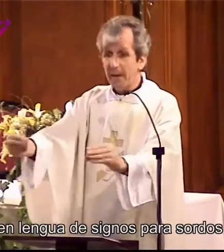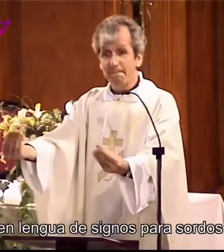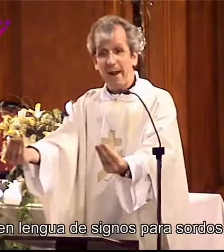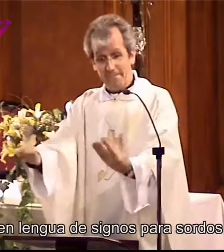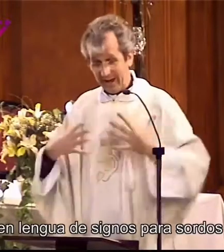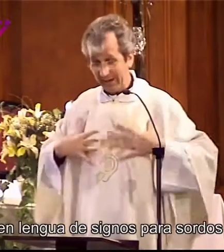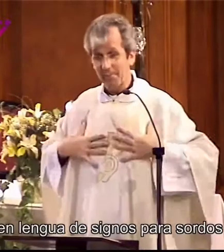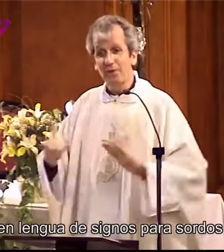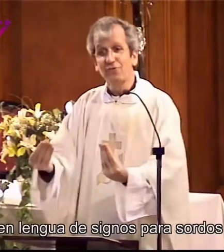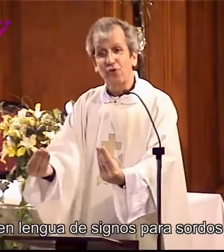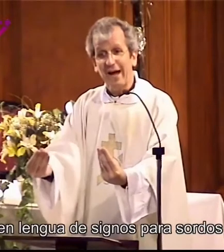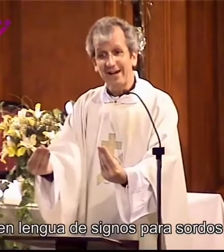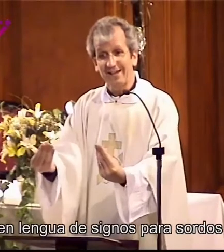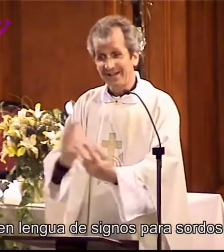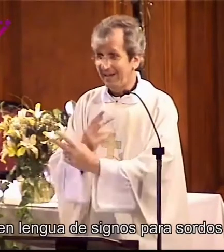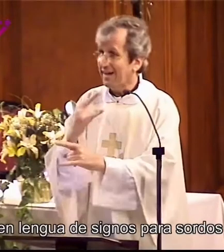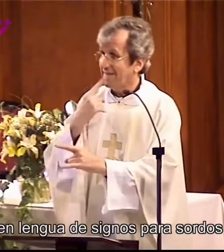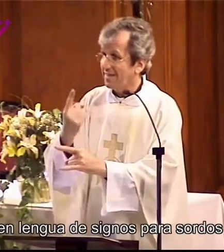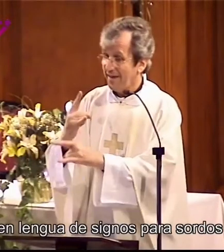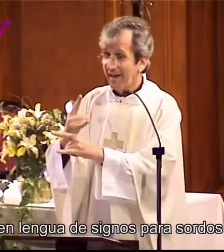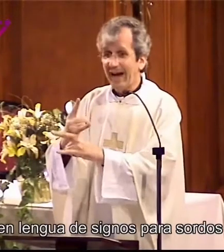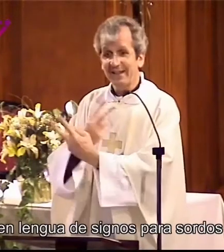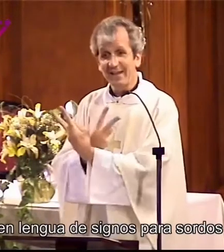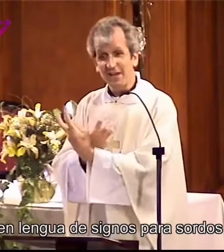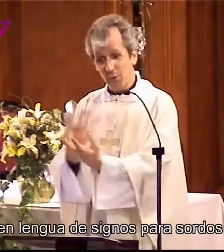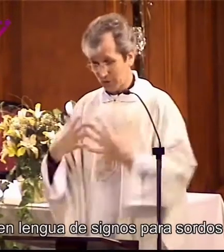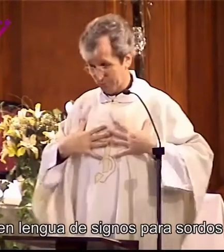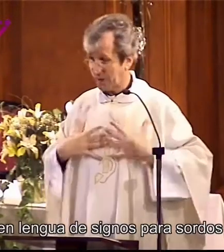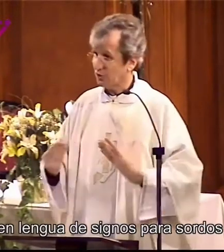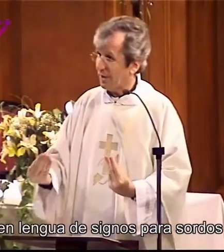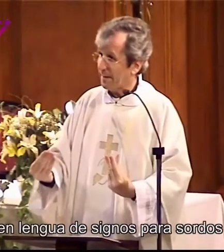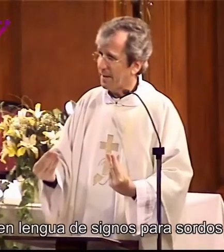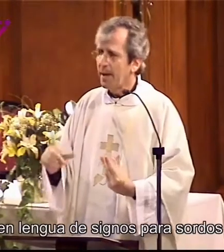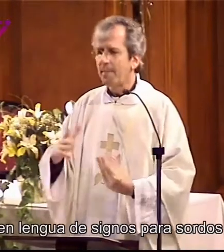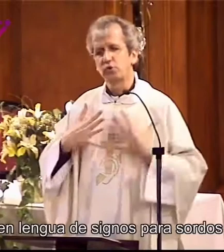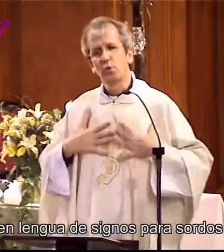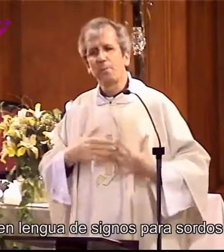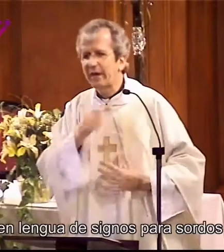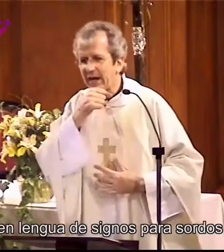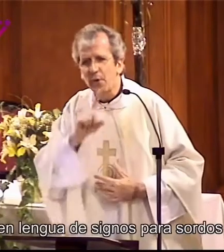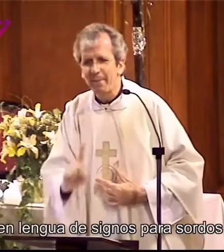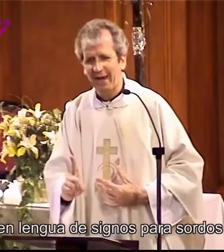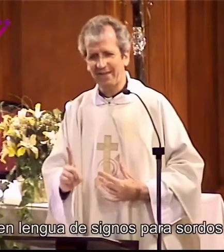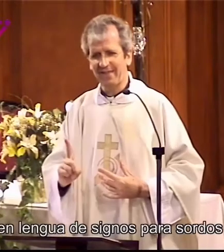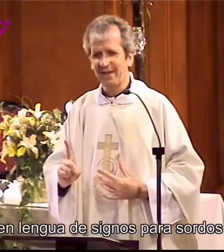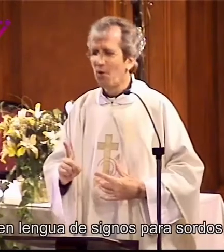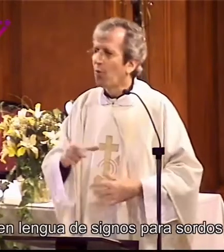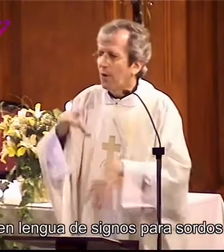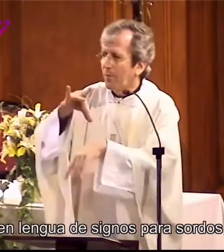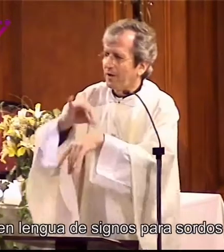palparle, que pueden tocarle, hasta dice carne y huesos, podéis tocarme, pero es un cuerpo que ya no envejece, un cuerpo que no se